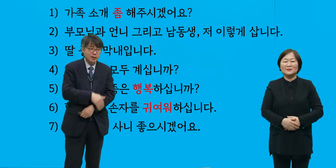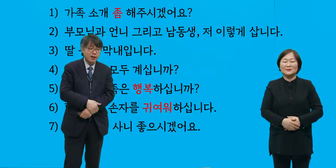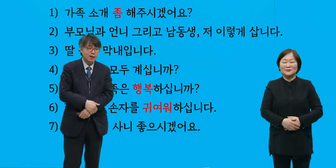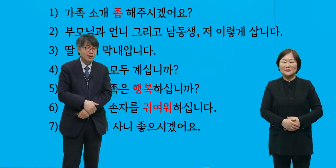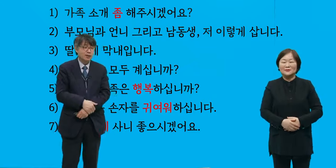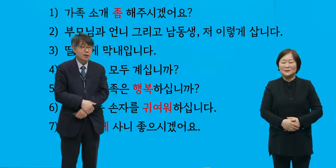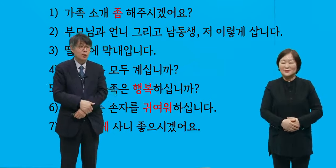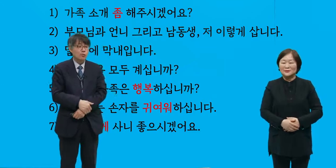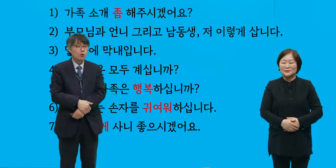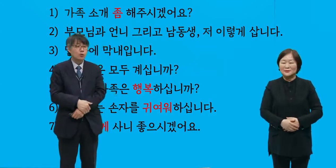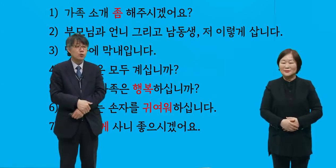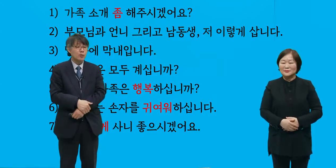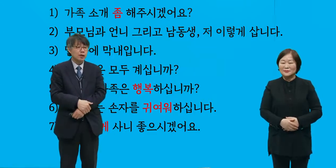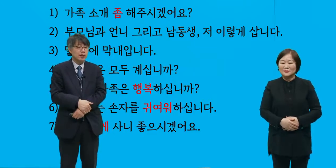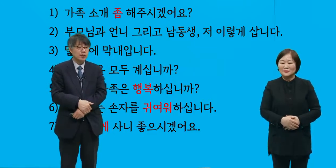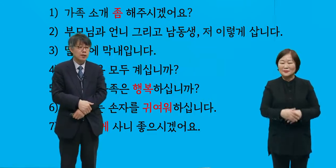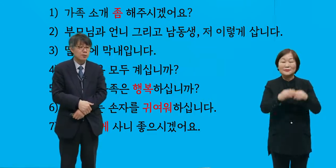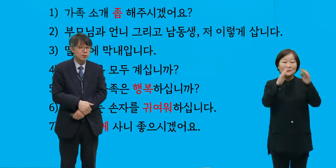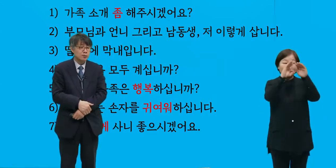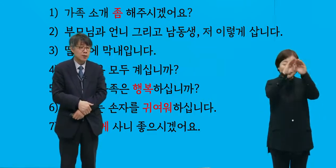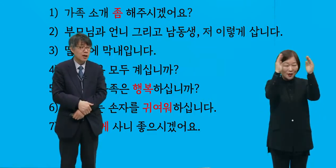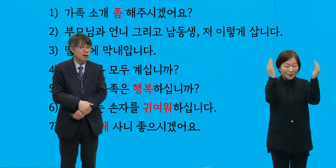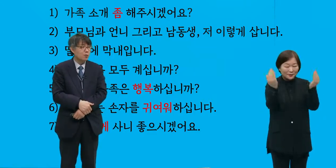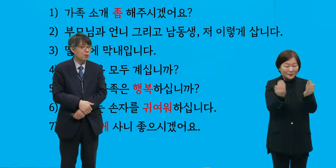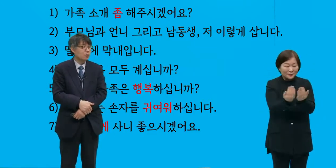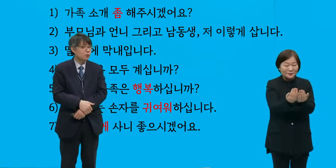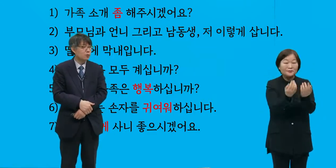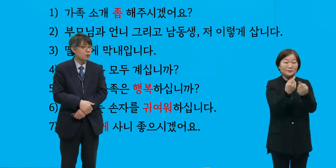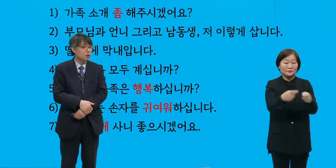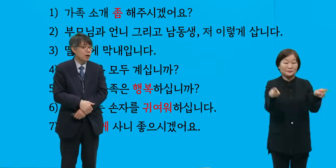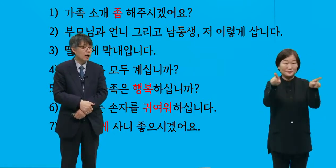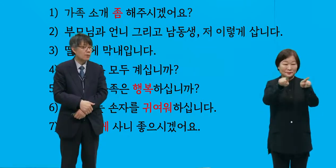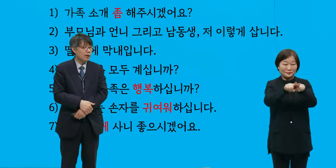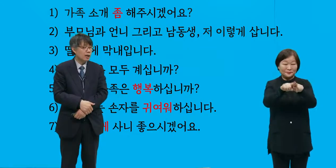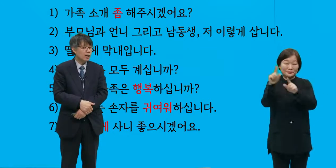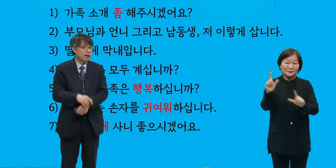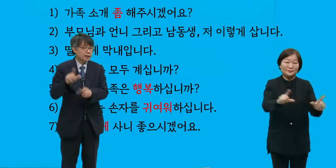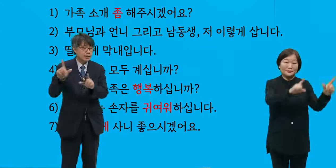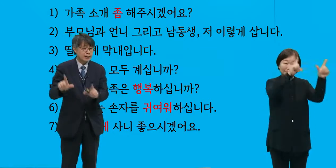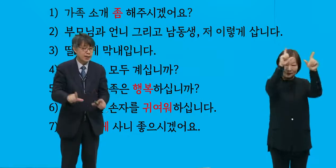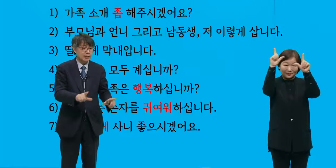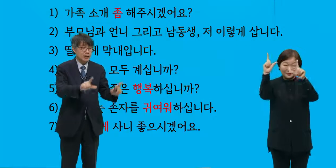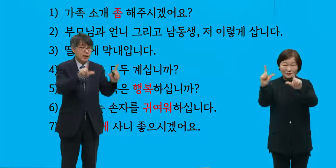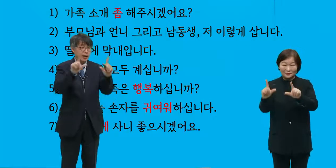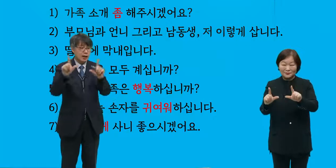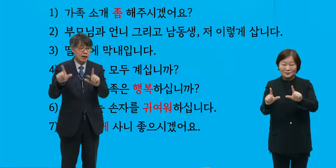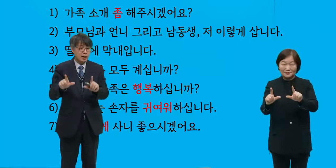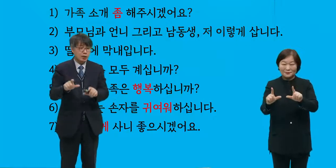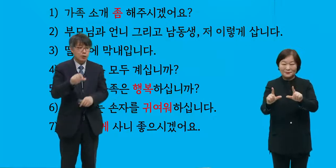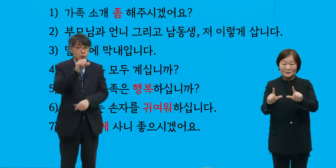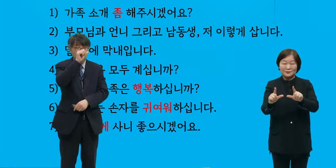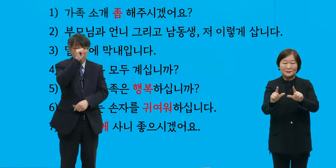귀여워하십니다. 모두 함께 사니 좋습니다. 모두 함께 사니까